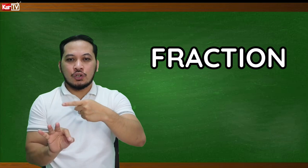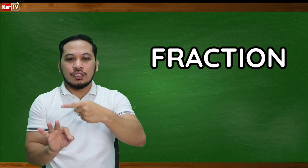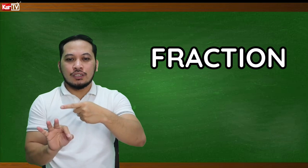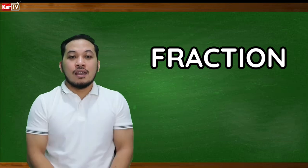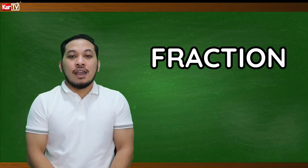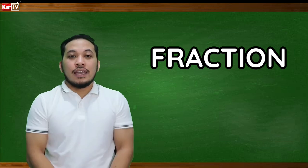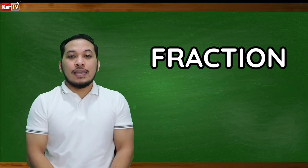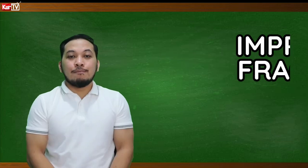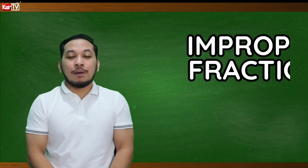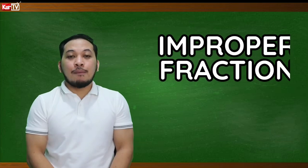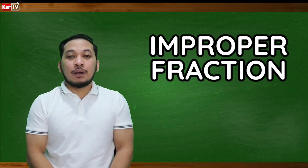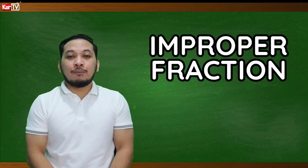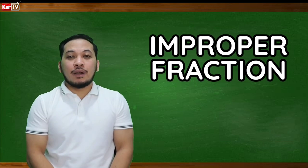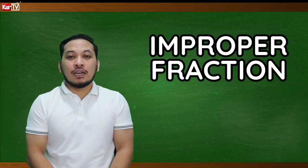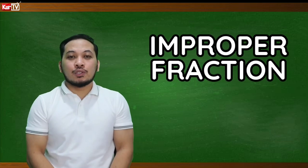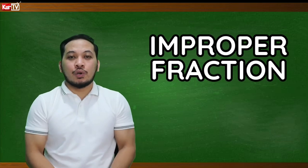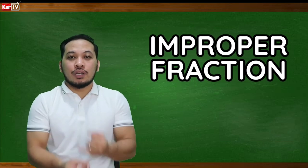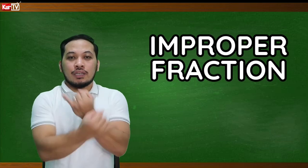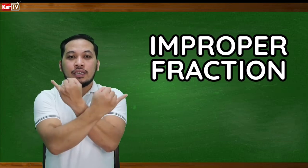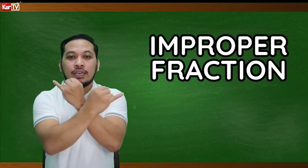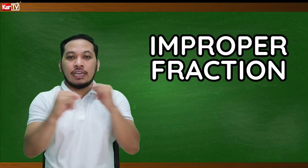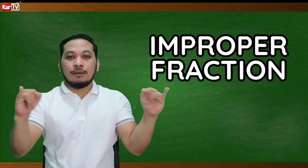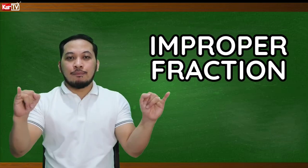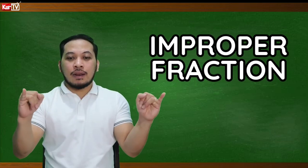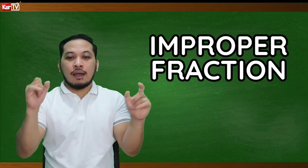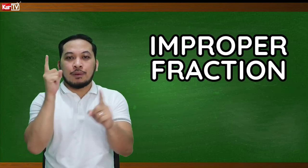Fraction. Improper fraction. Improper